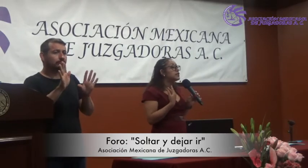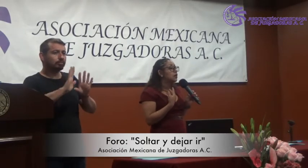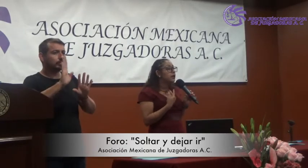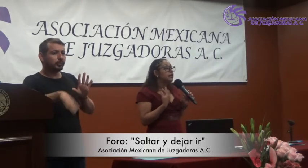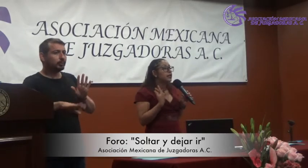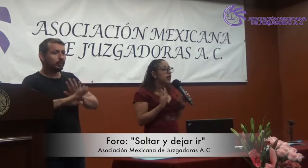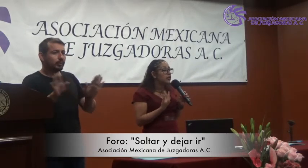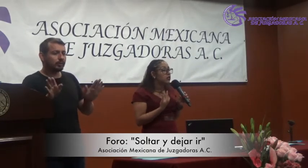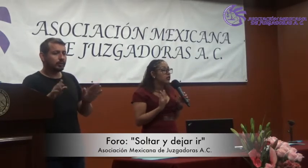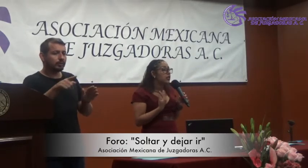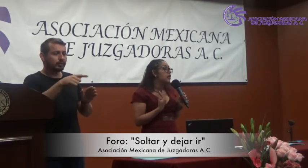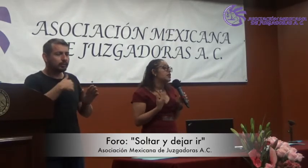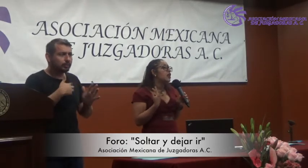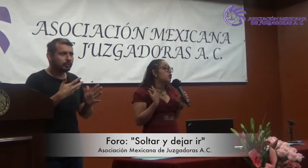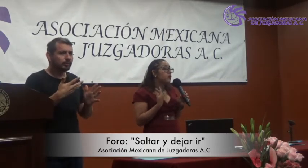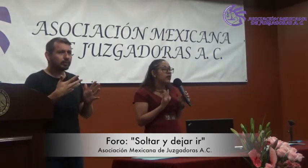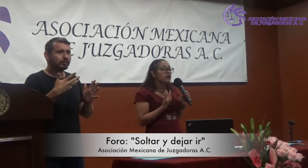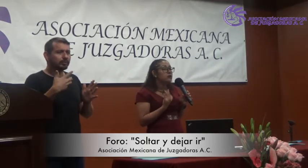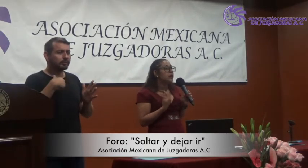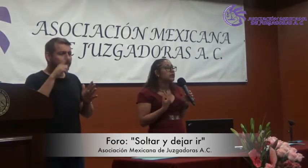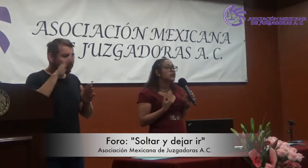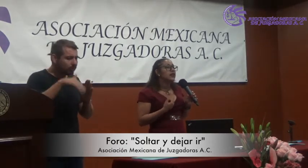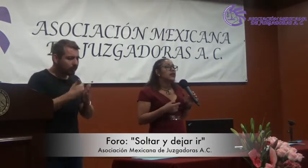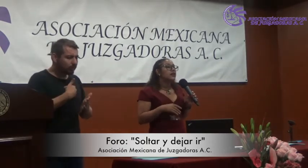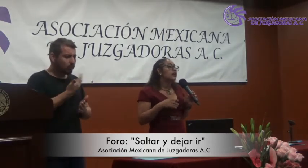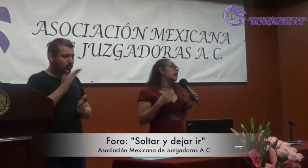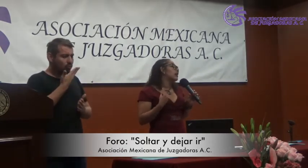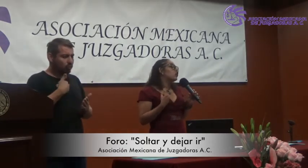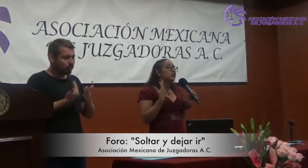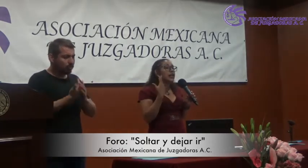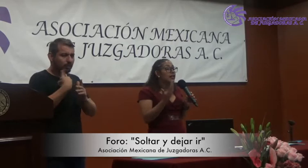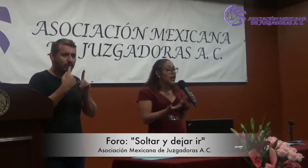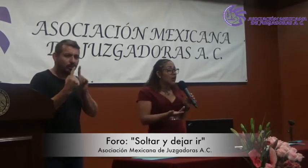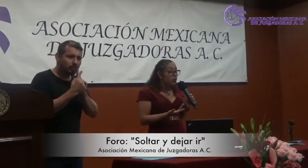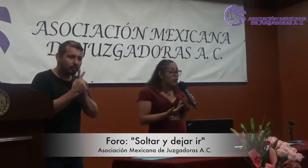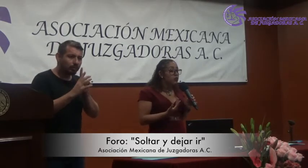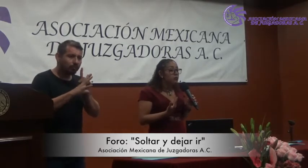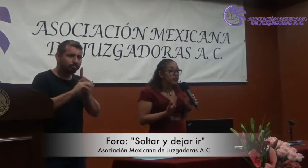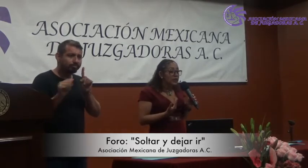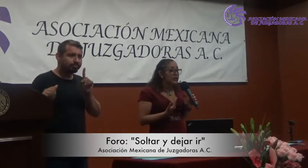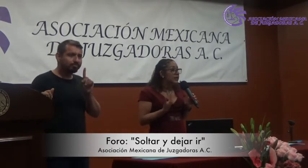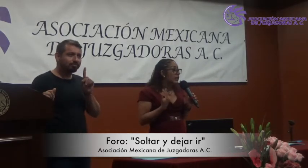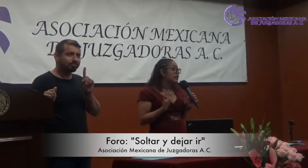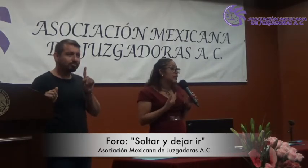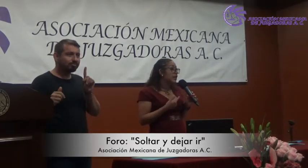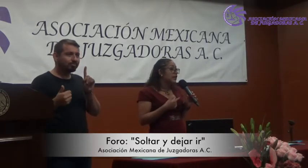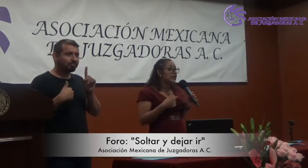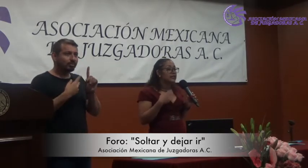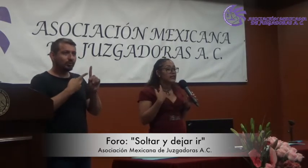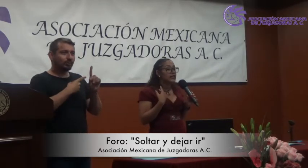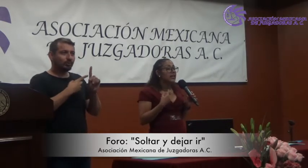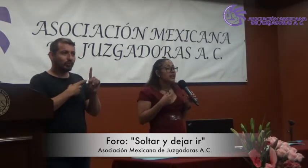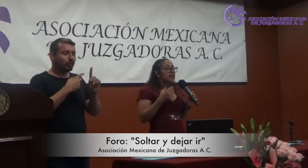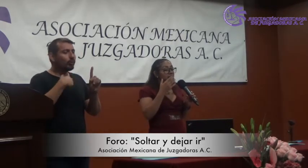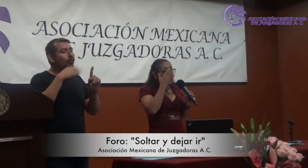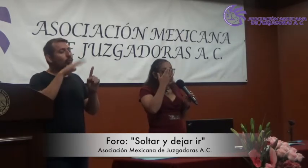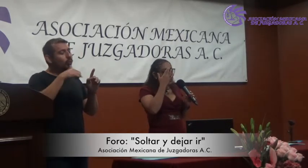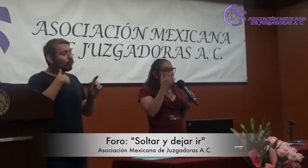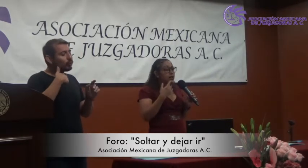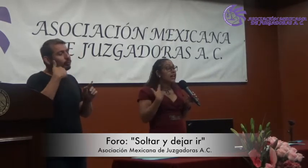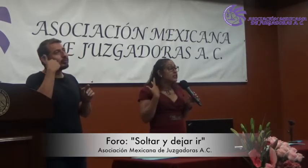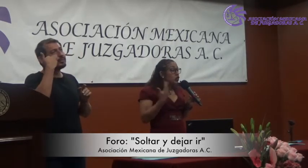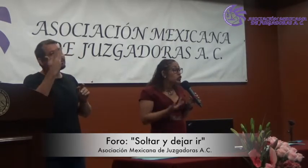más estar platicando con él y ya no puedo más contarle algo muy importante que le tenía que decir,